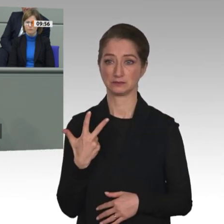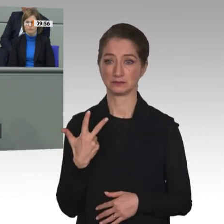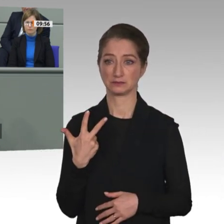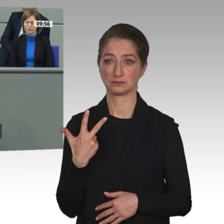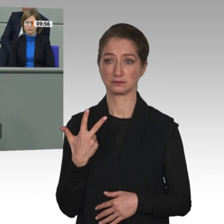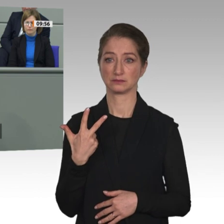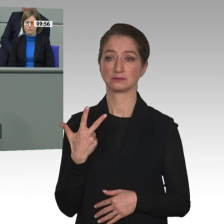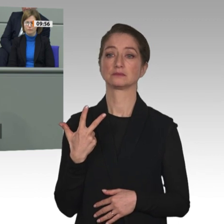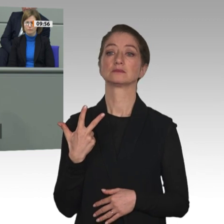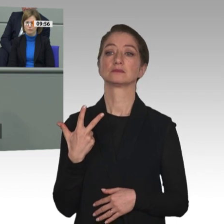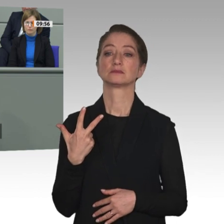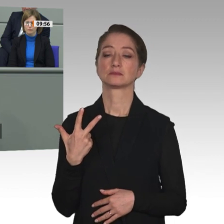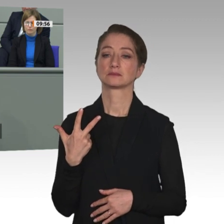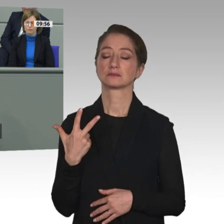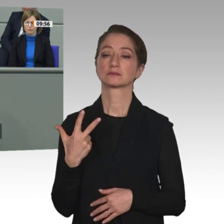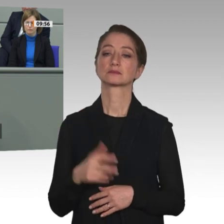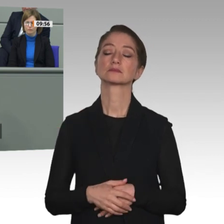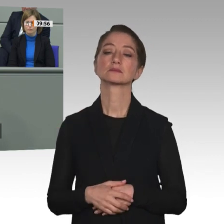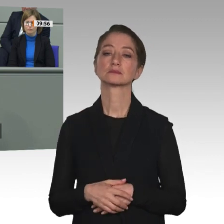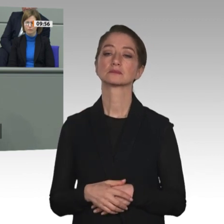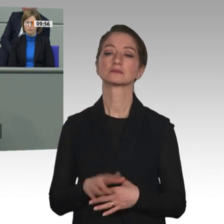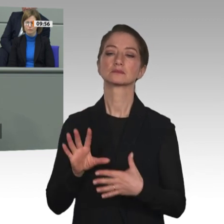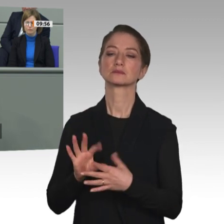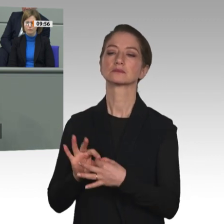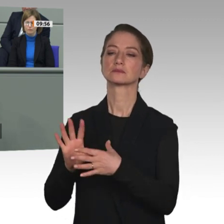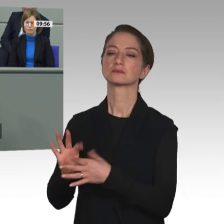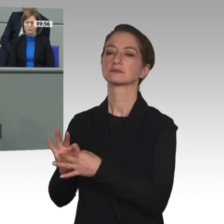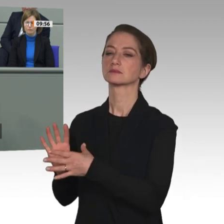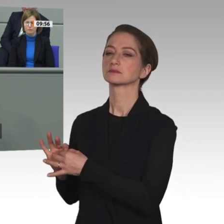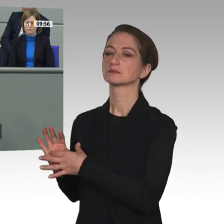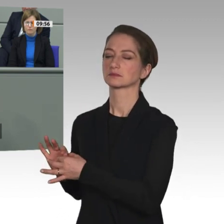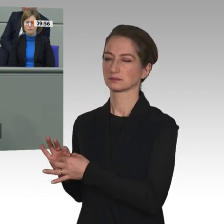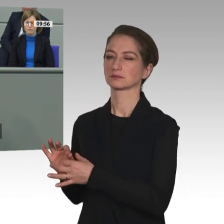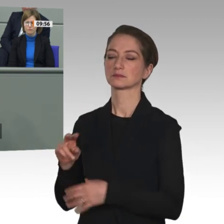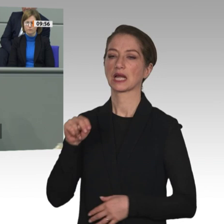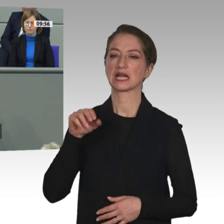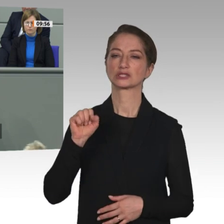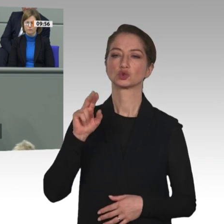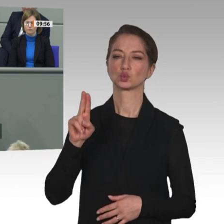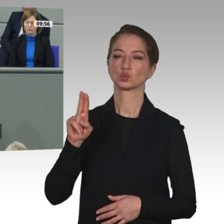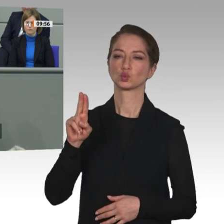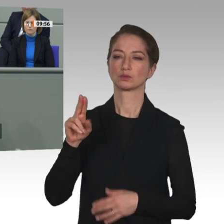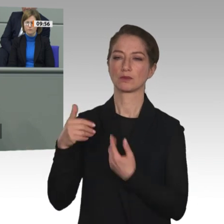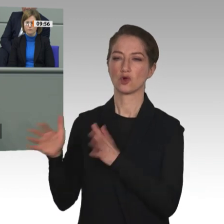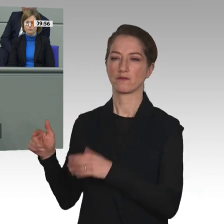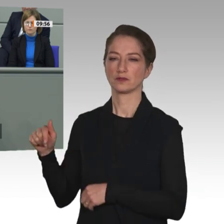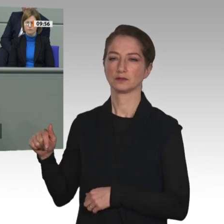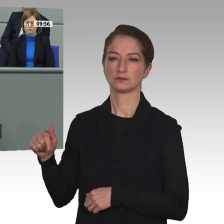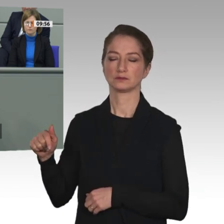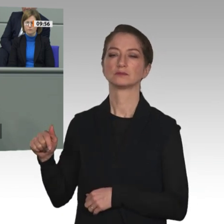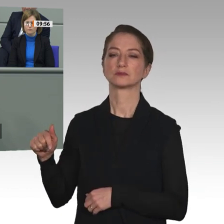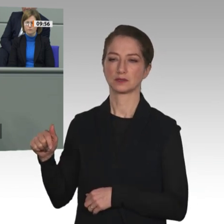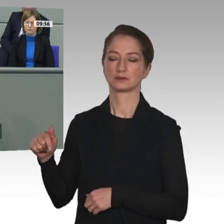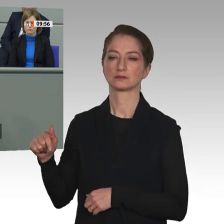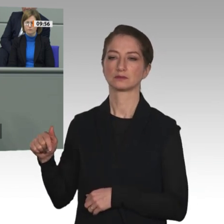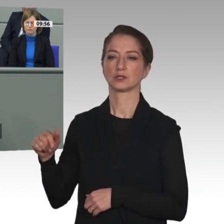Es ist eine Spur zurück bis zur Enttarnung NSU über den Amoklauf